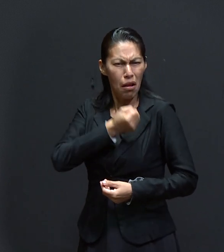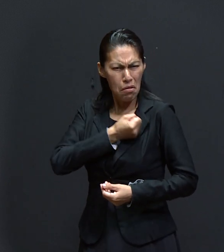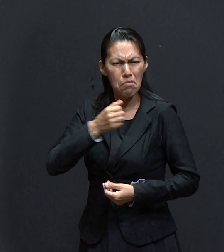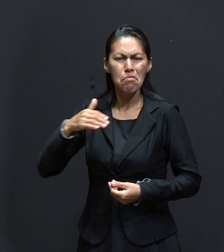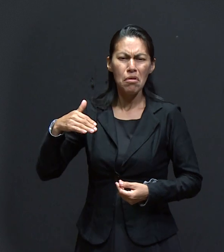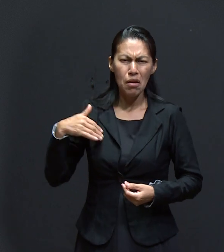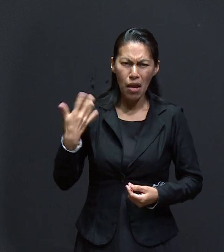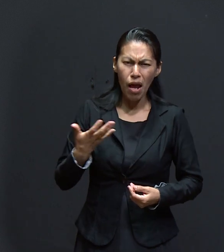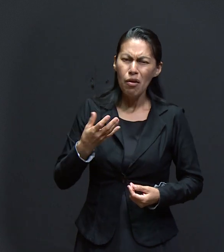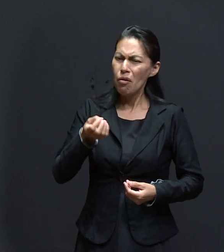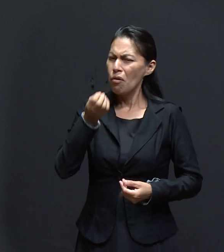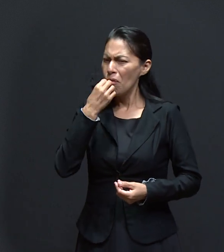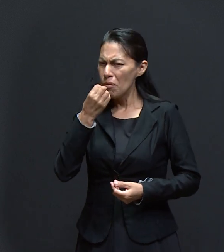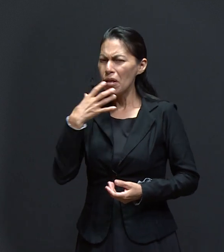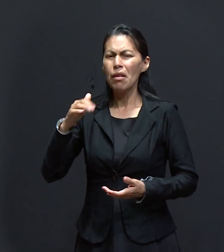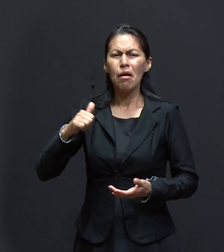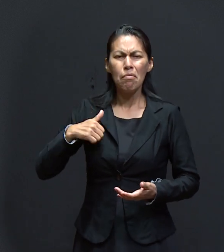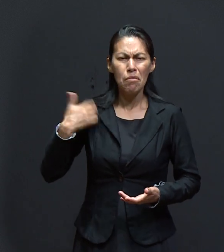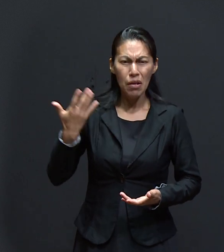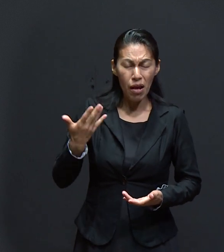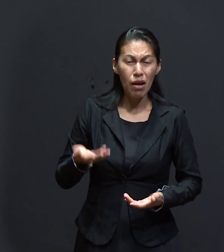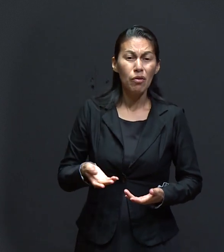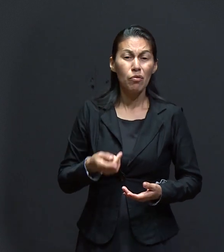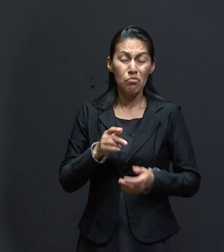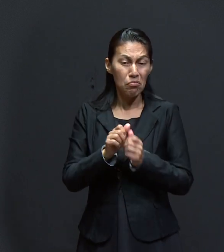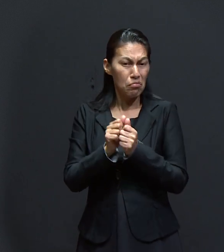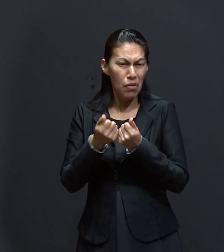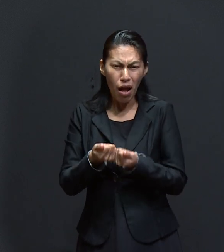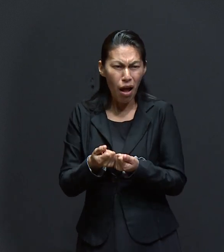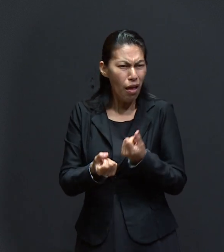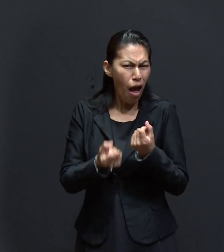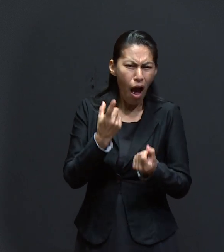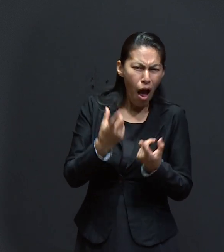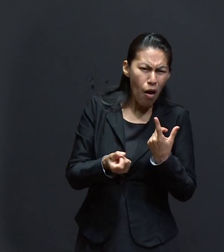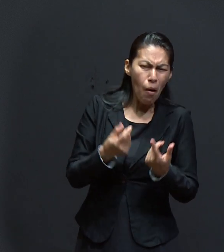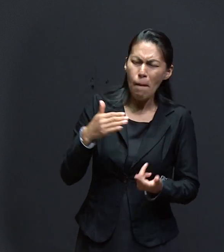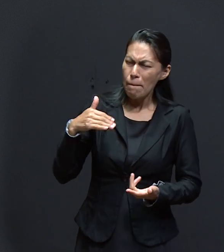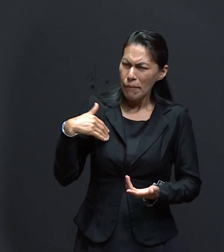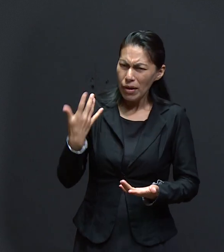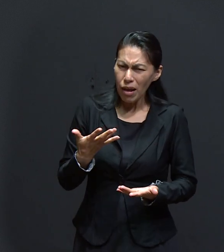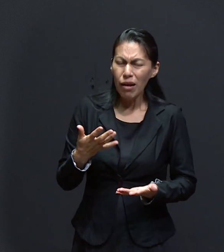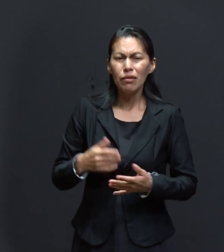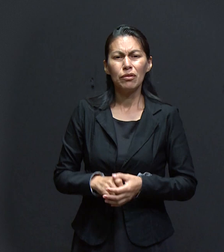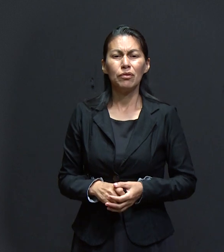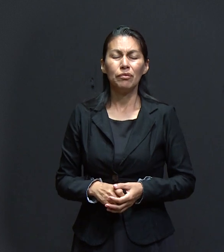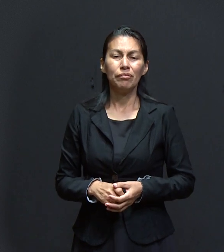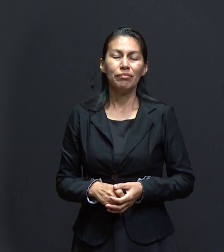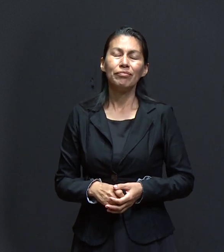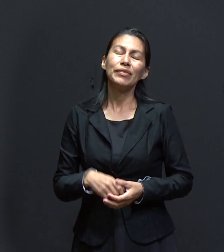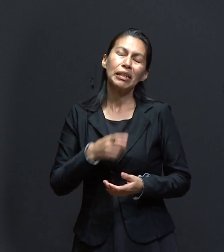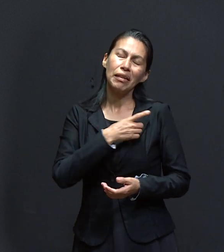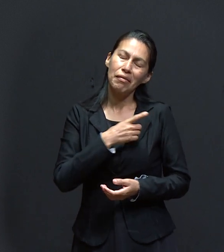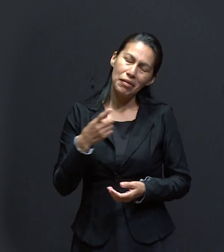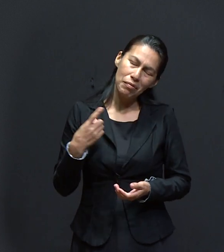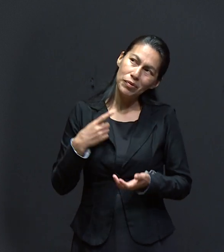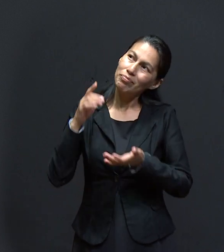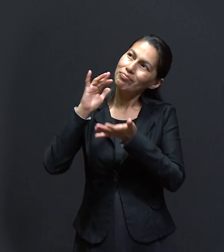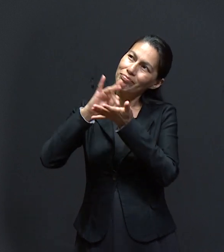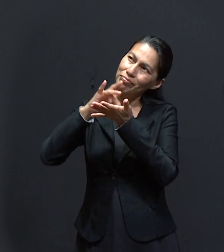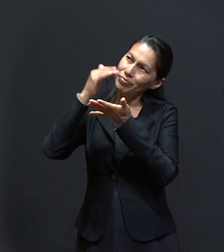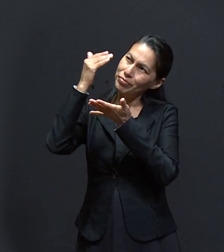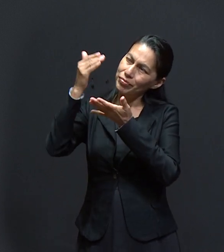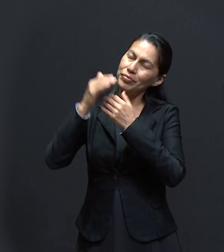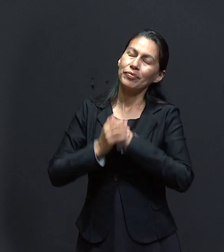vida es un milagro tener salud es un milagro tener comida pan en mesa es un milagro de